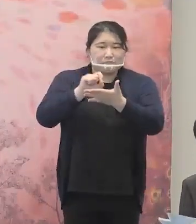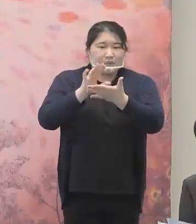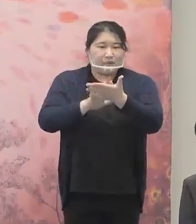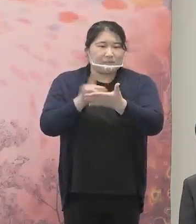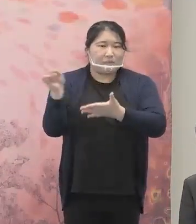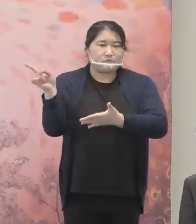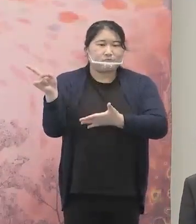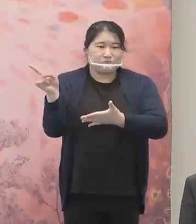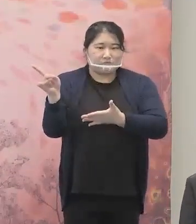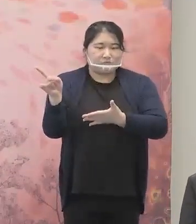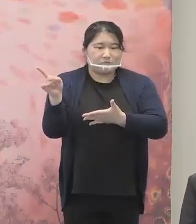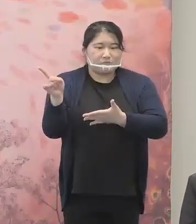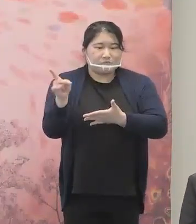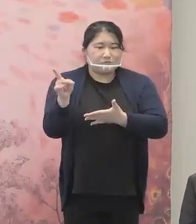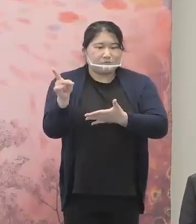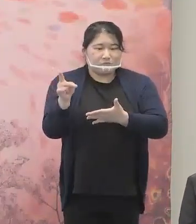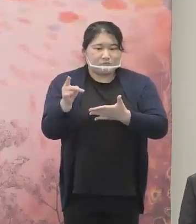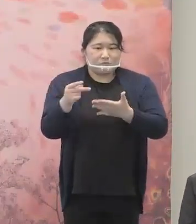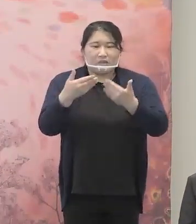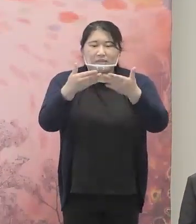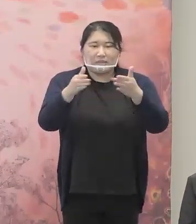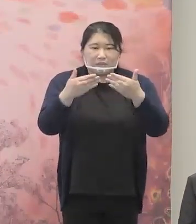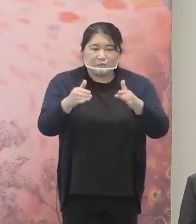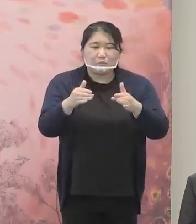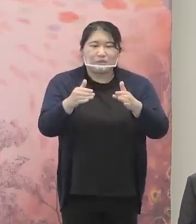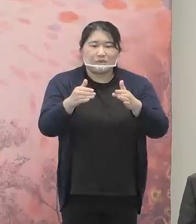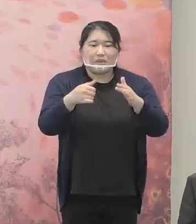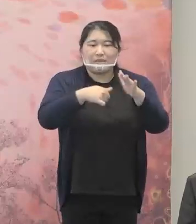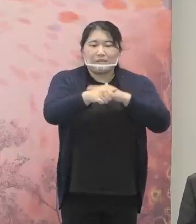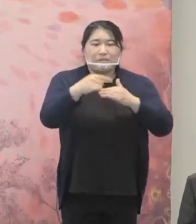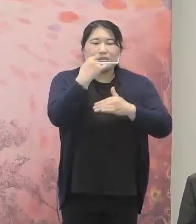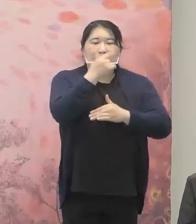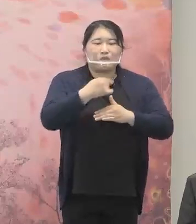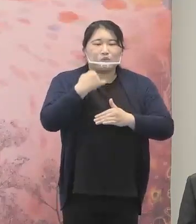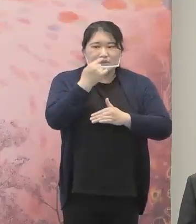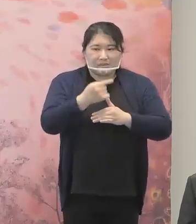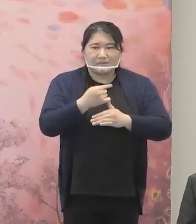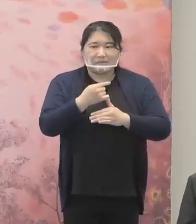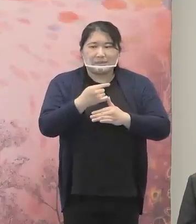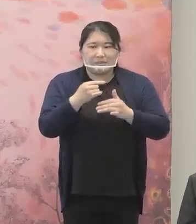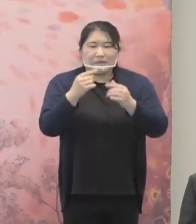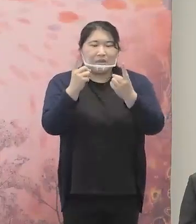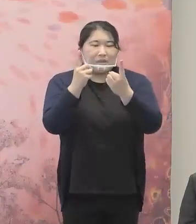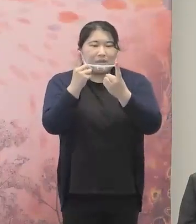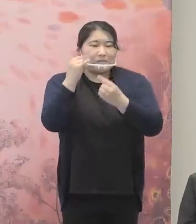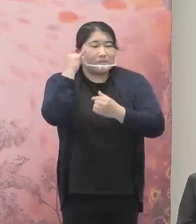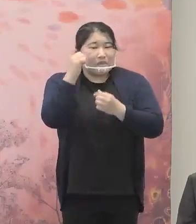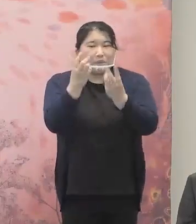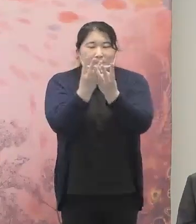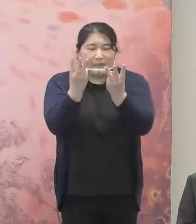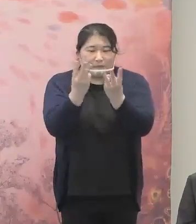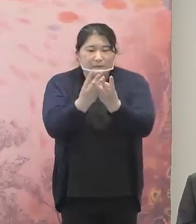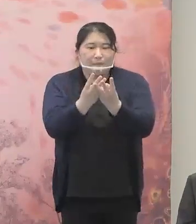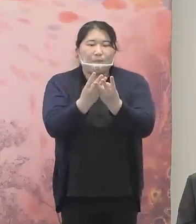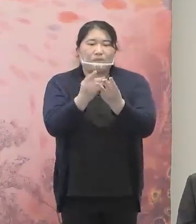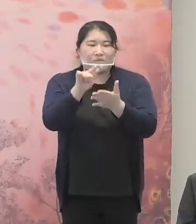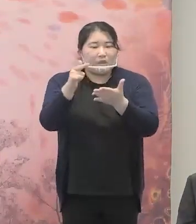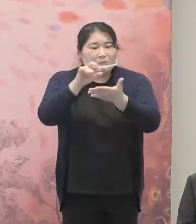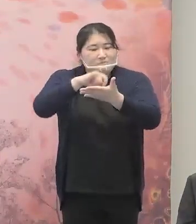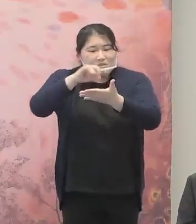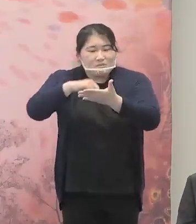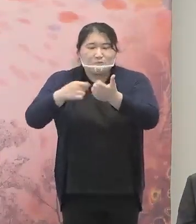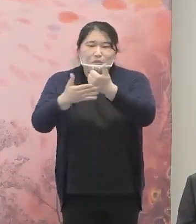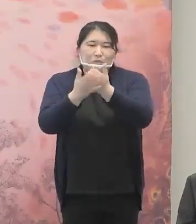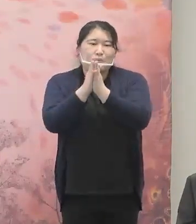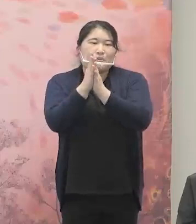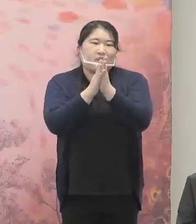ますが会場出入り口を限定して検温連絡先の記入をご協力お願いいたします。また露店については出店いた